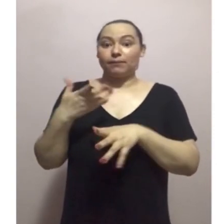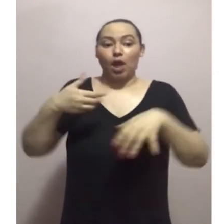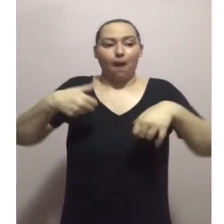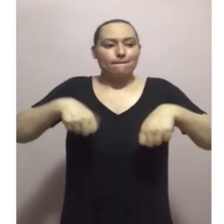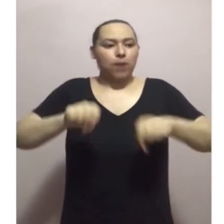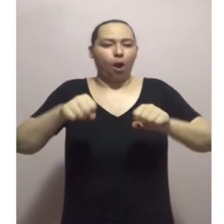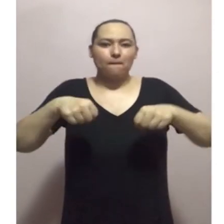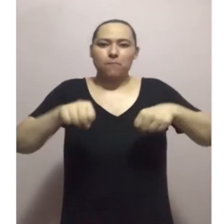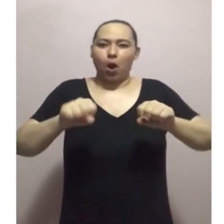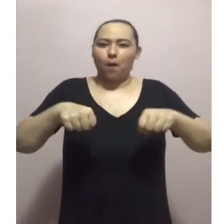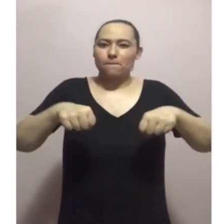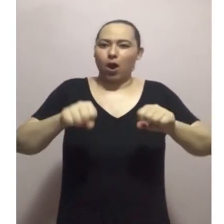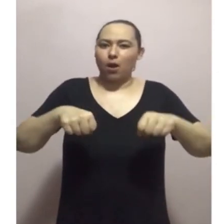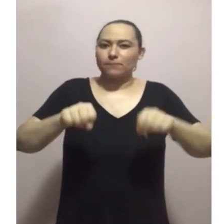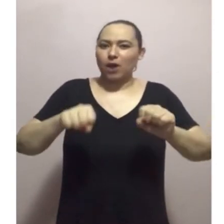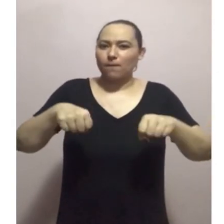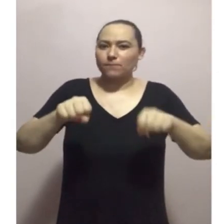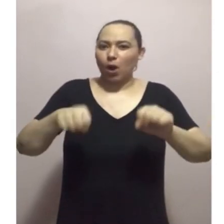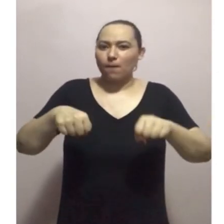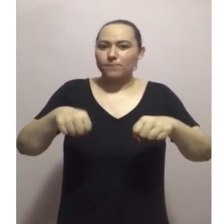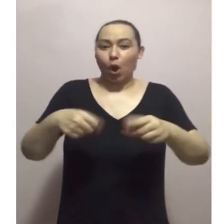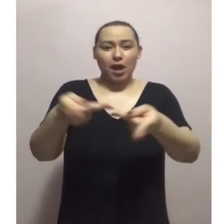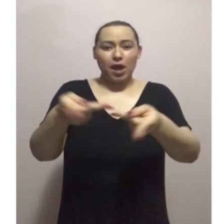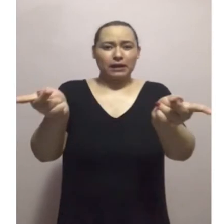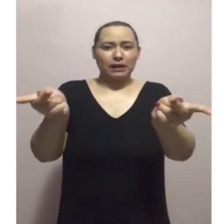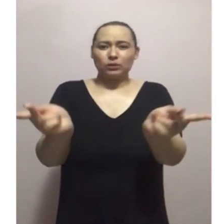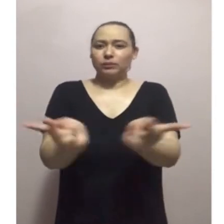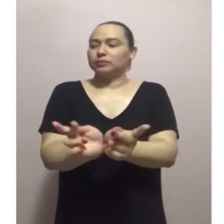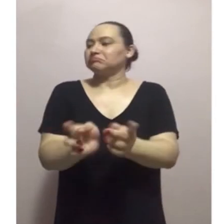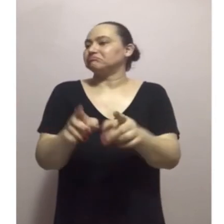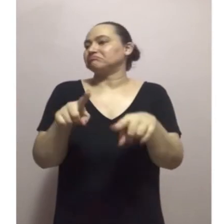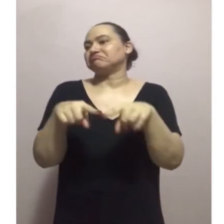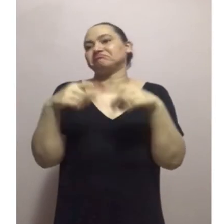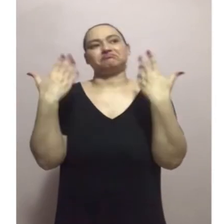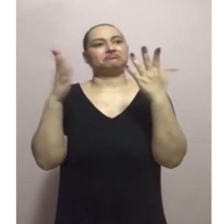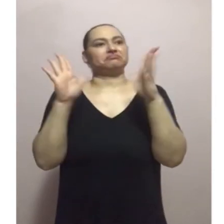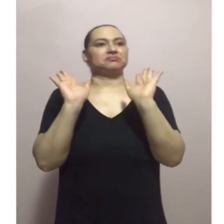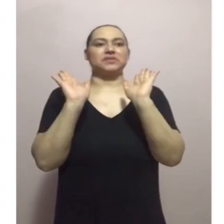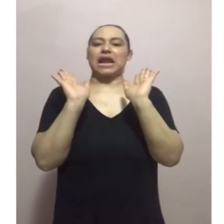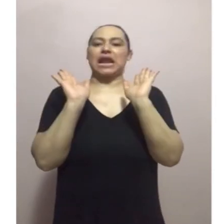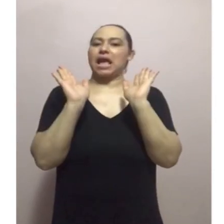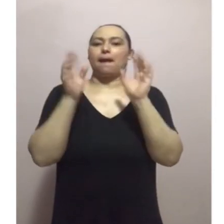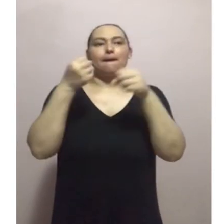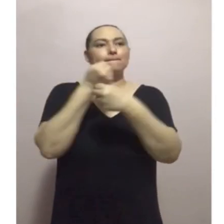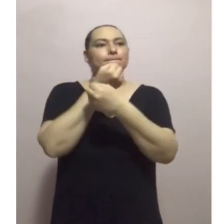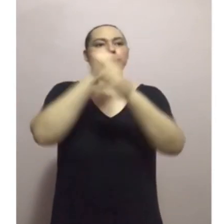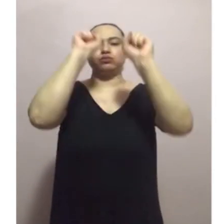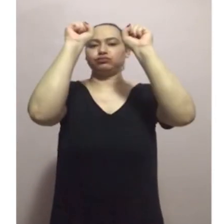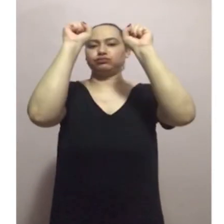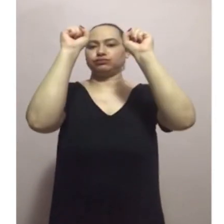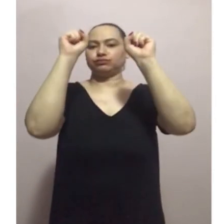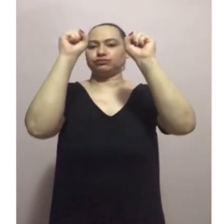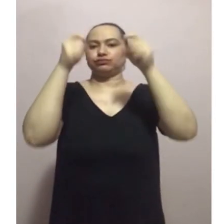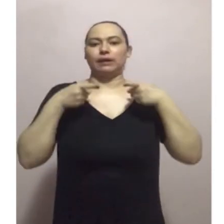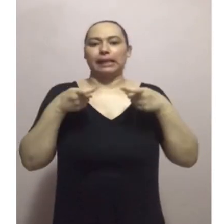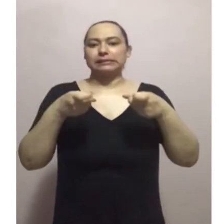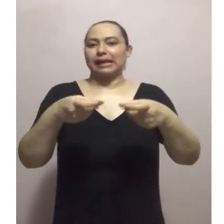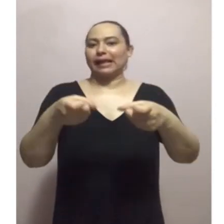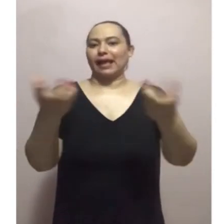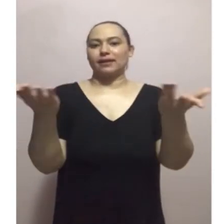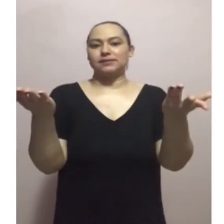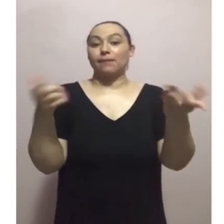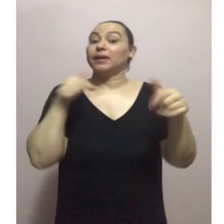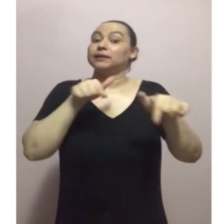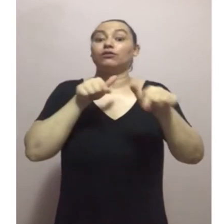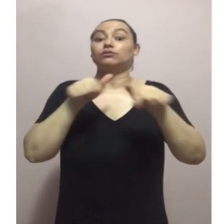entregando pizza. E Kaká falando, esse barulho vai entrar como? Eu falei, deve ser a bomba da guerra que a gente está vivendo,